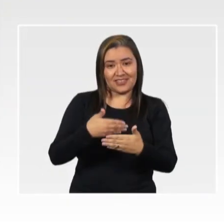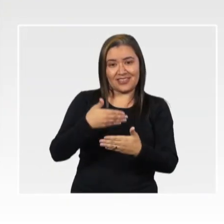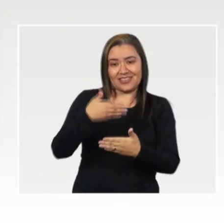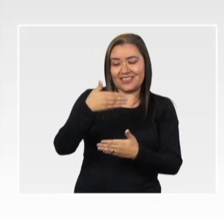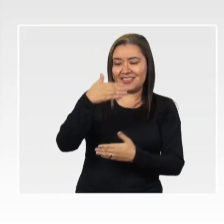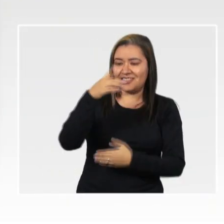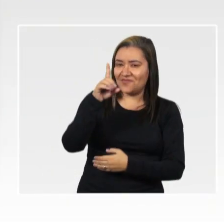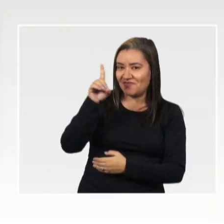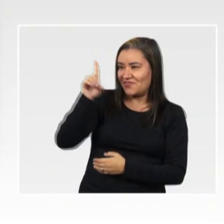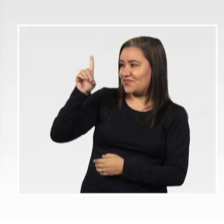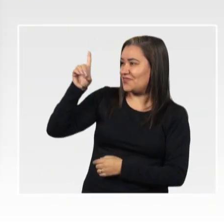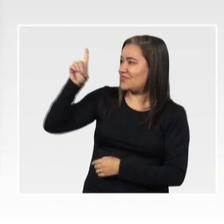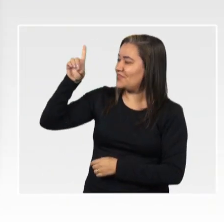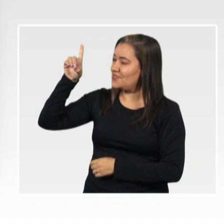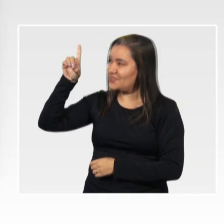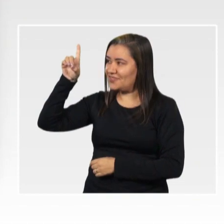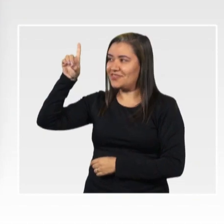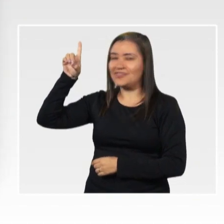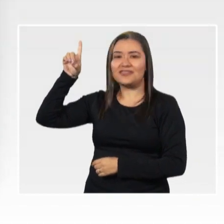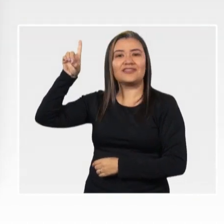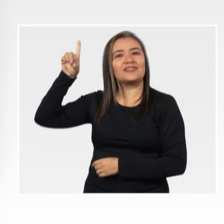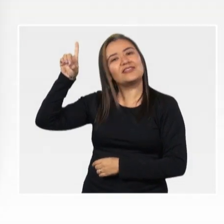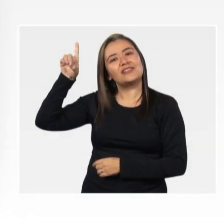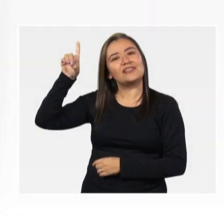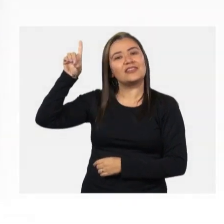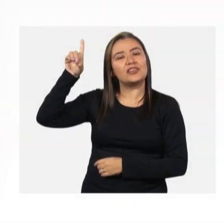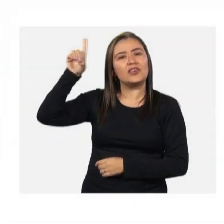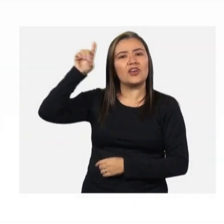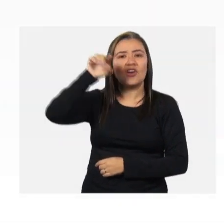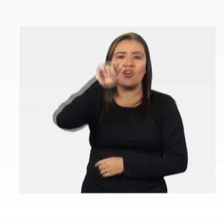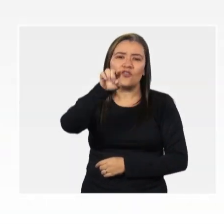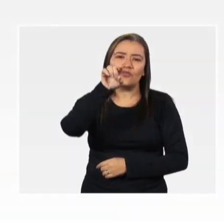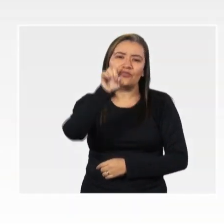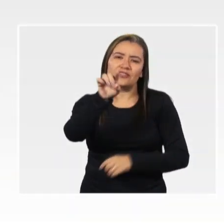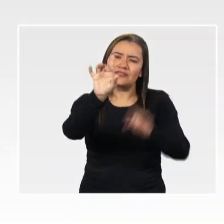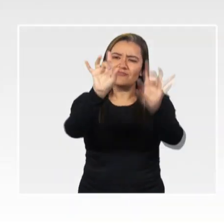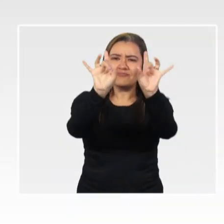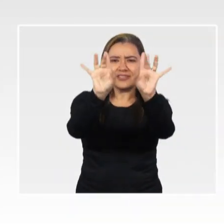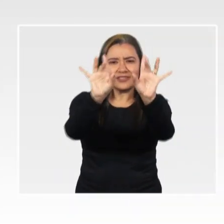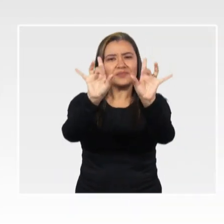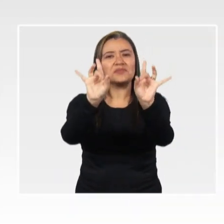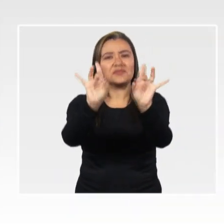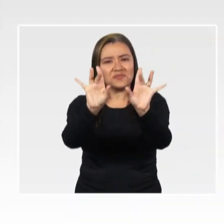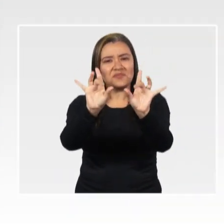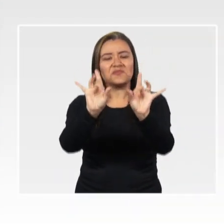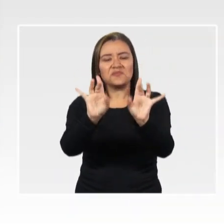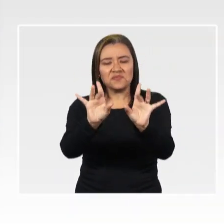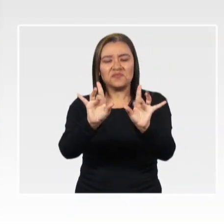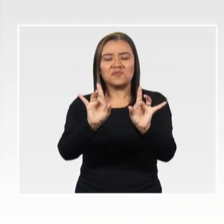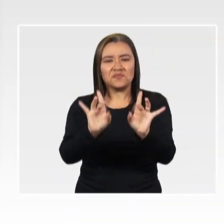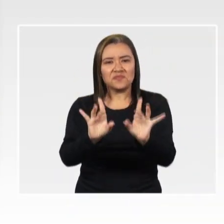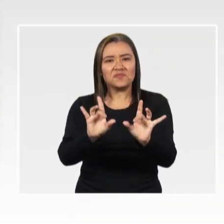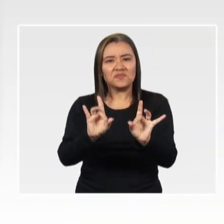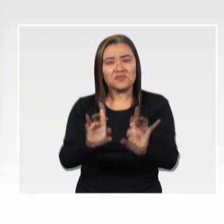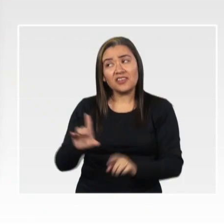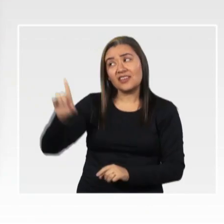Aos olhos do Pai, Você é